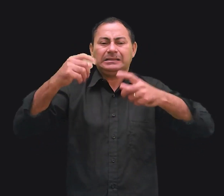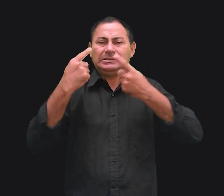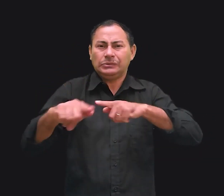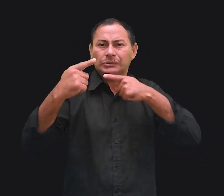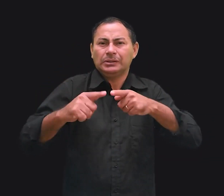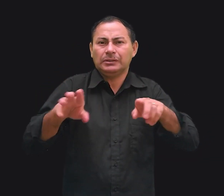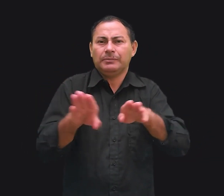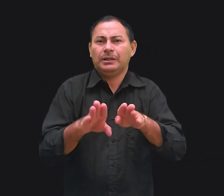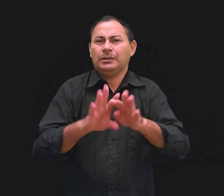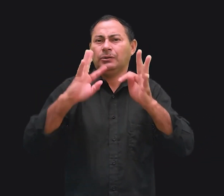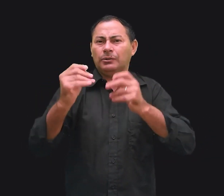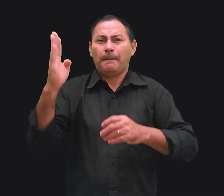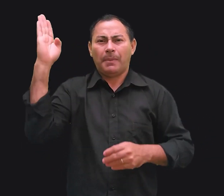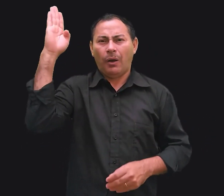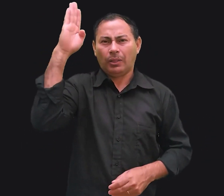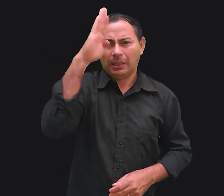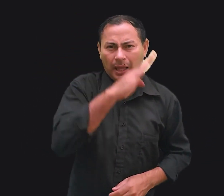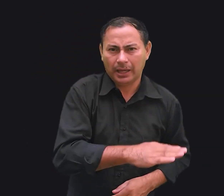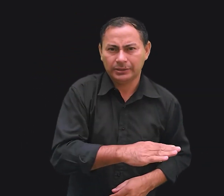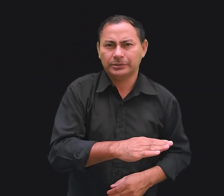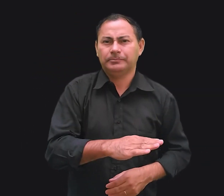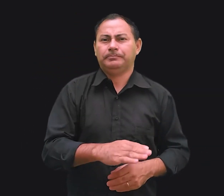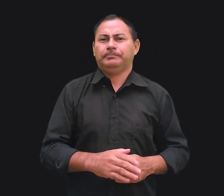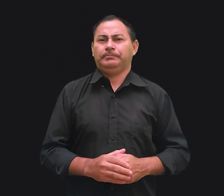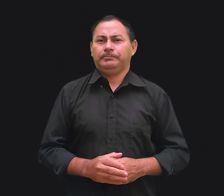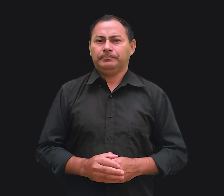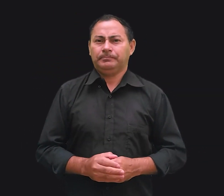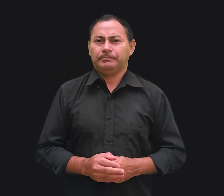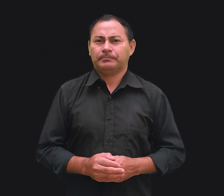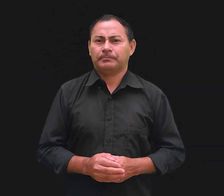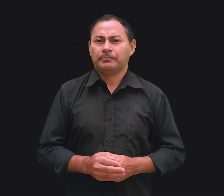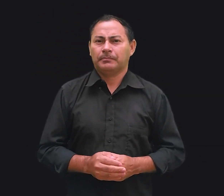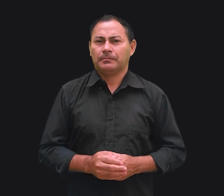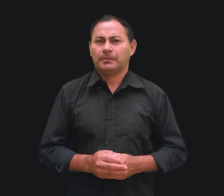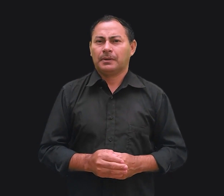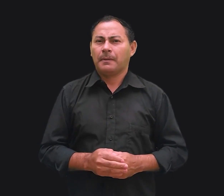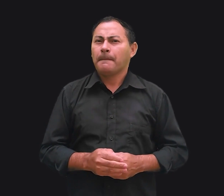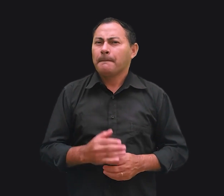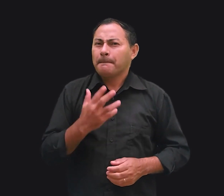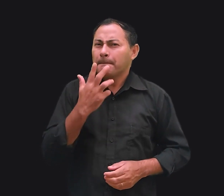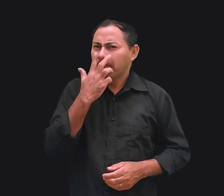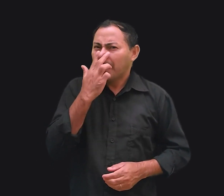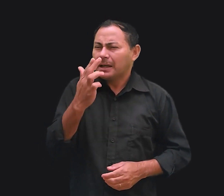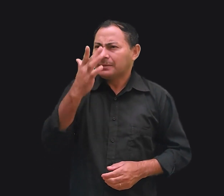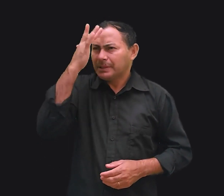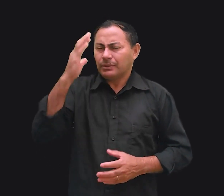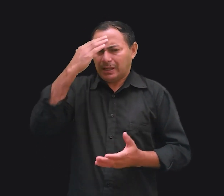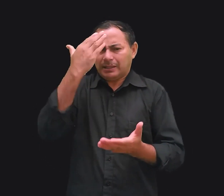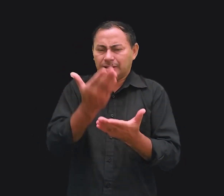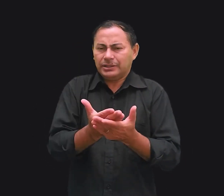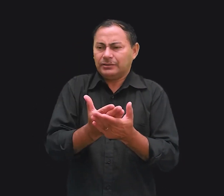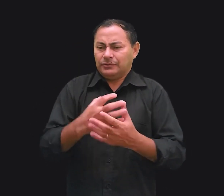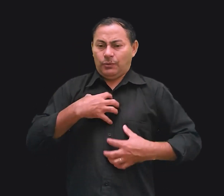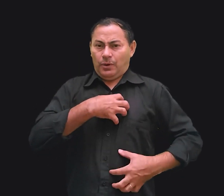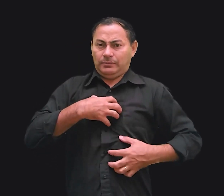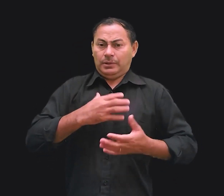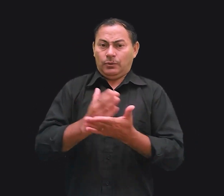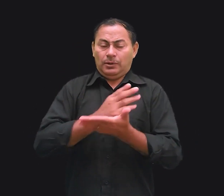gritaria e calúnia, bem como de toda maldade. Parece bem claro que Deus não permite que o crente cheio do Espírito Santo fique com raiva.